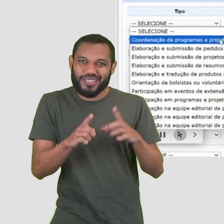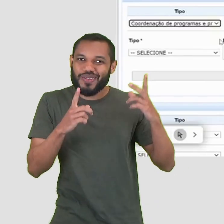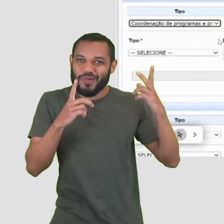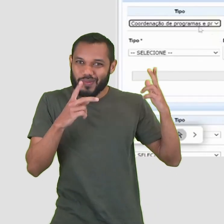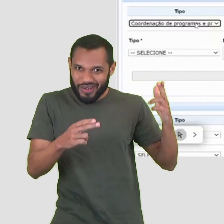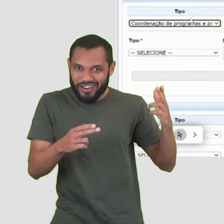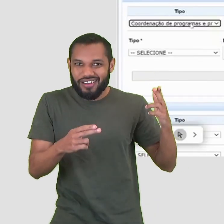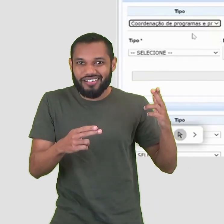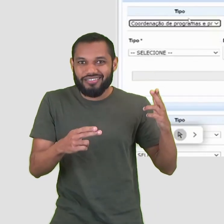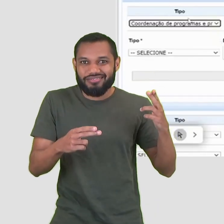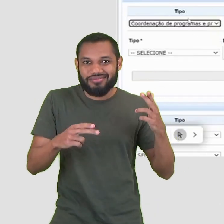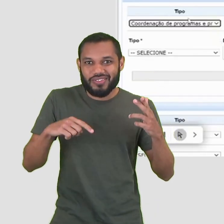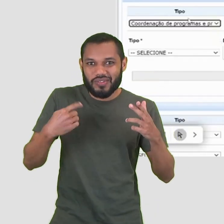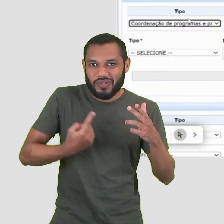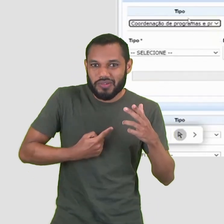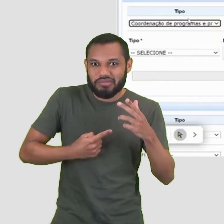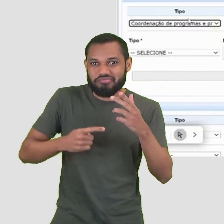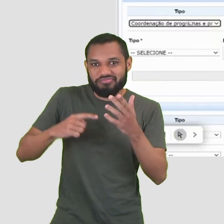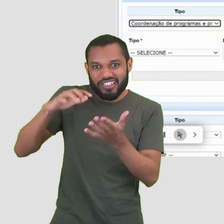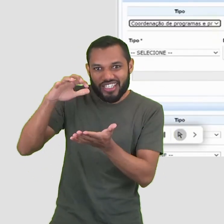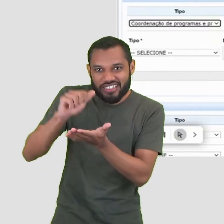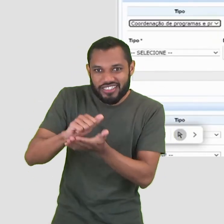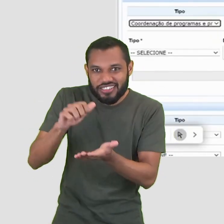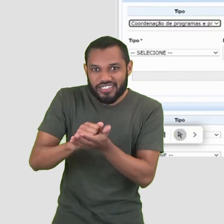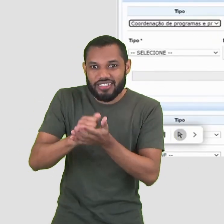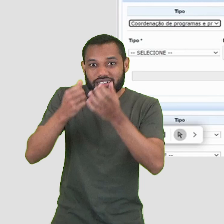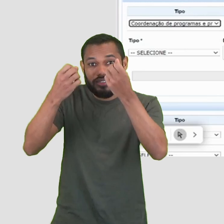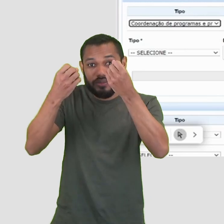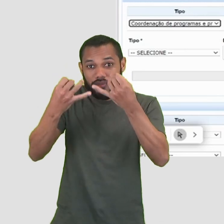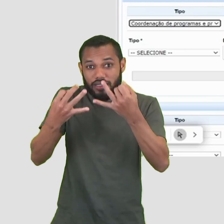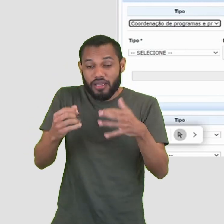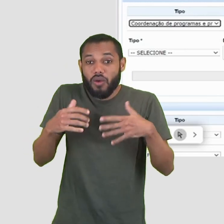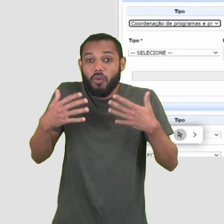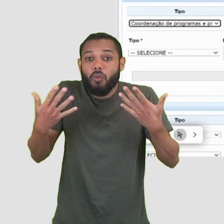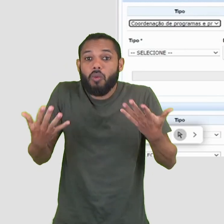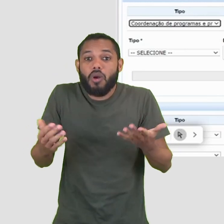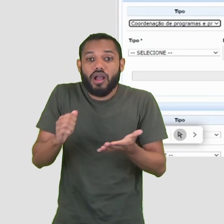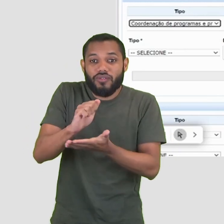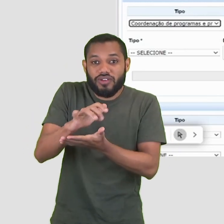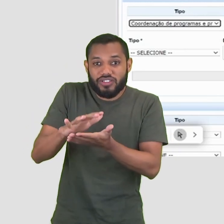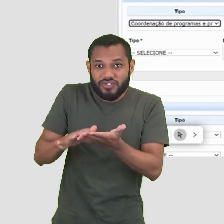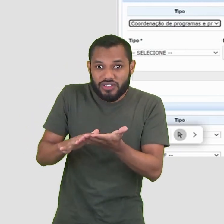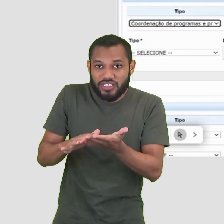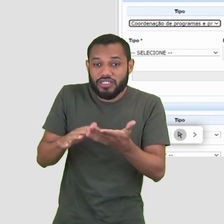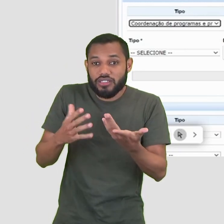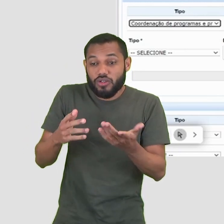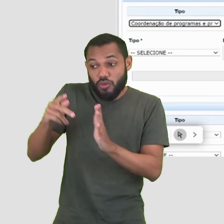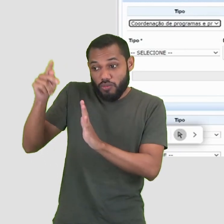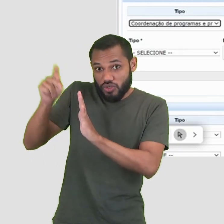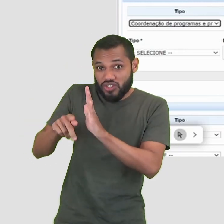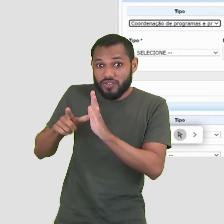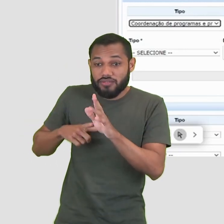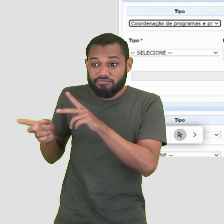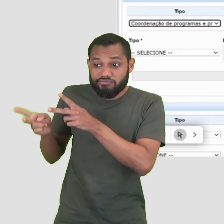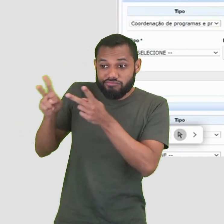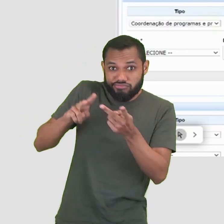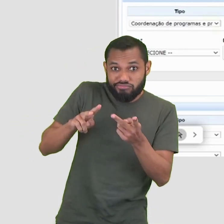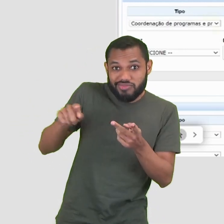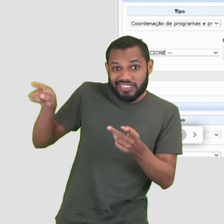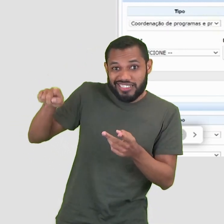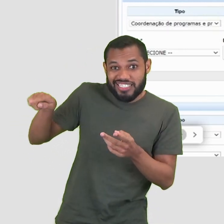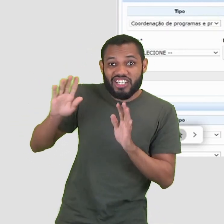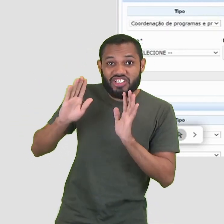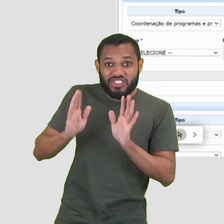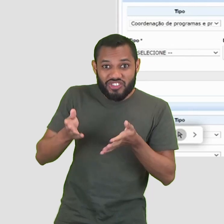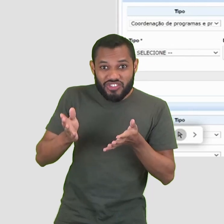forma, dizer qual é o tipo de atividade. Então, esse projeto já foi exportado do SIGA-A, inclusive